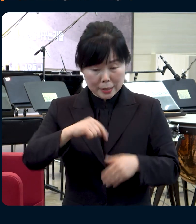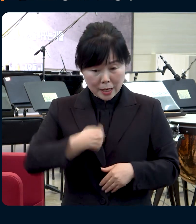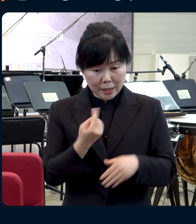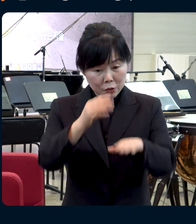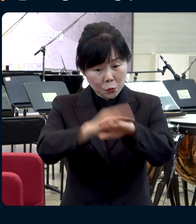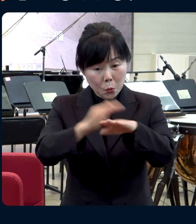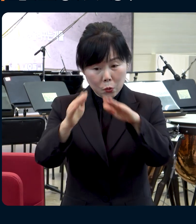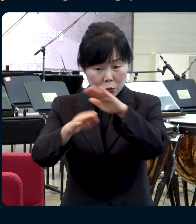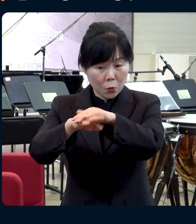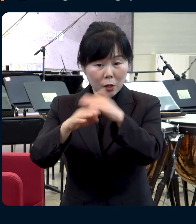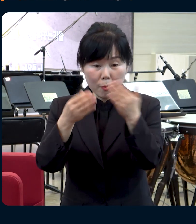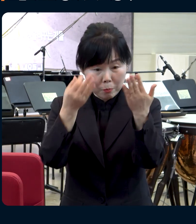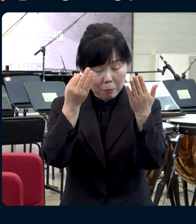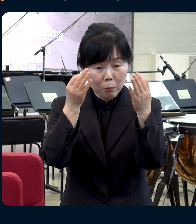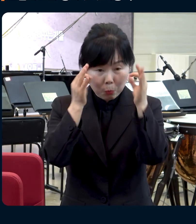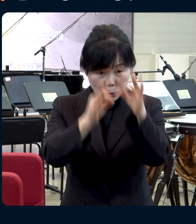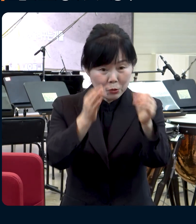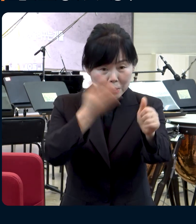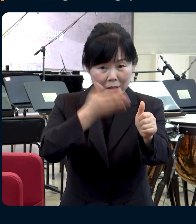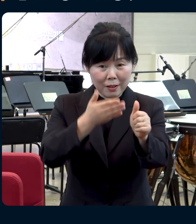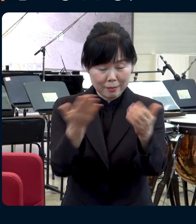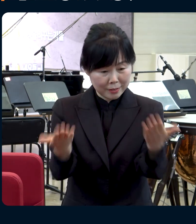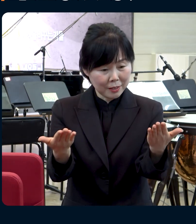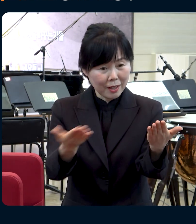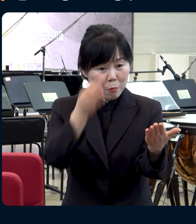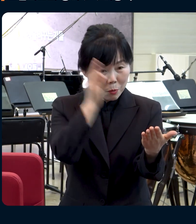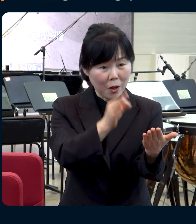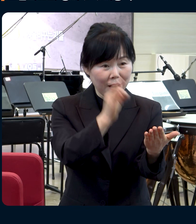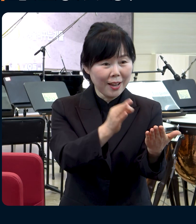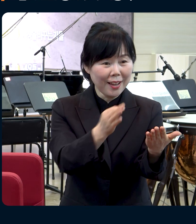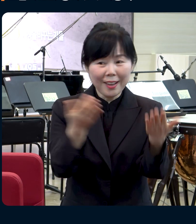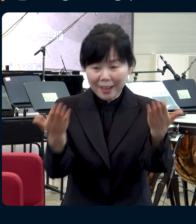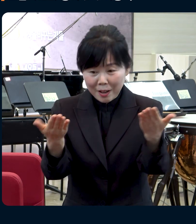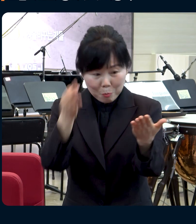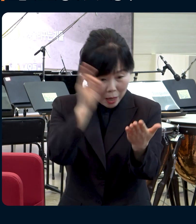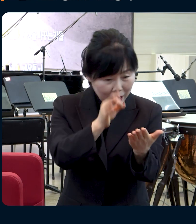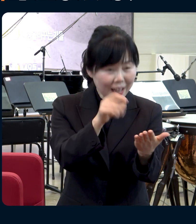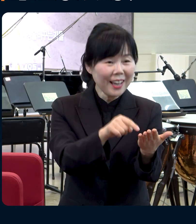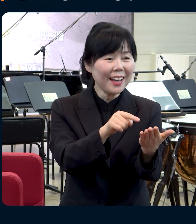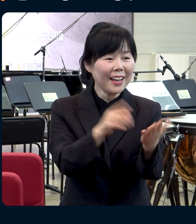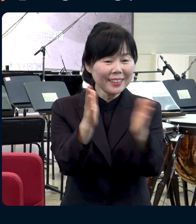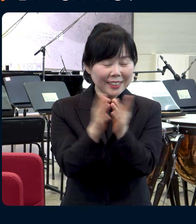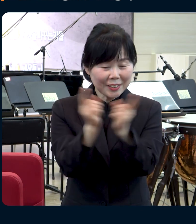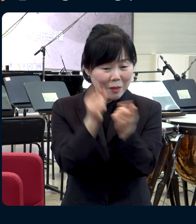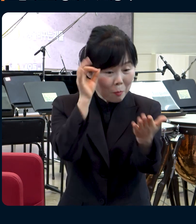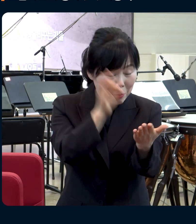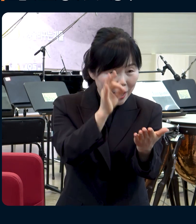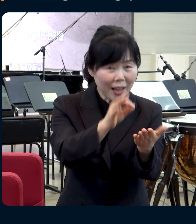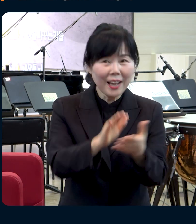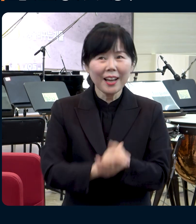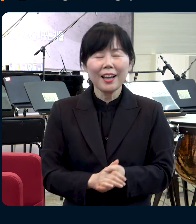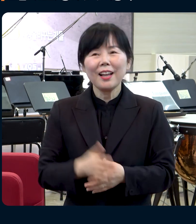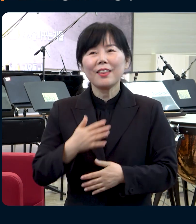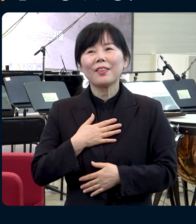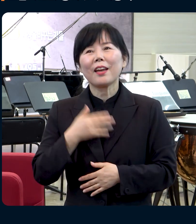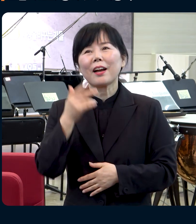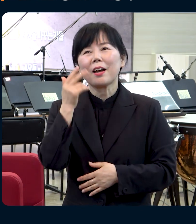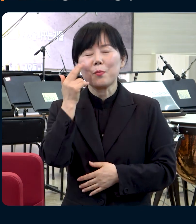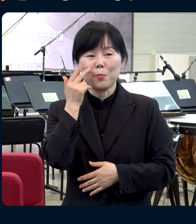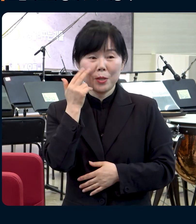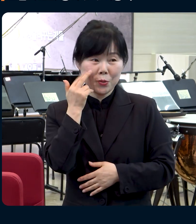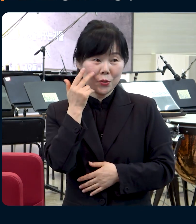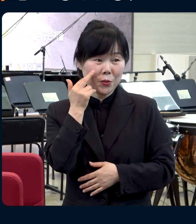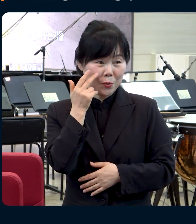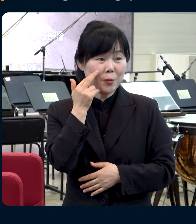봐주세요. 깨끗한가요? 예, 그렇죠. 깨끗합니다. 좋습니다. 여러분, 제가 워싱턴에서 목회할 때 제가 이제